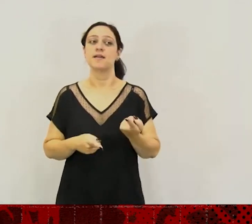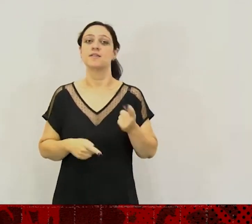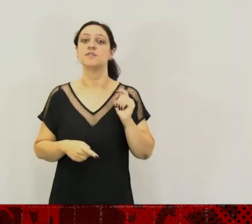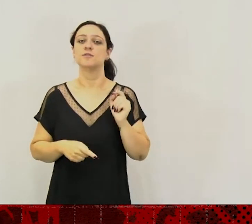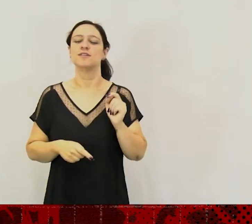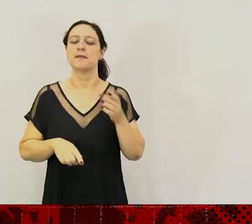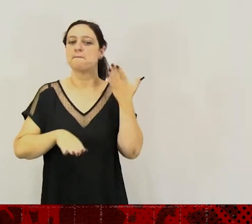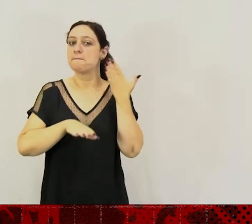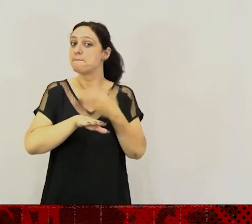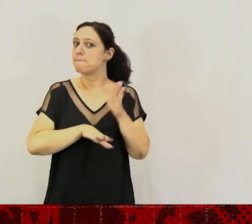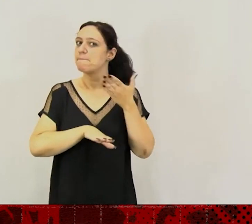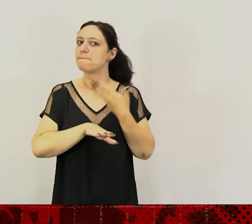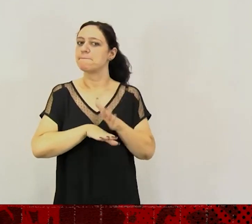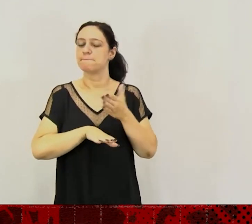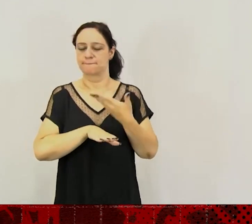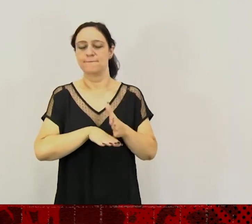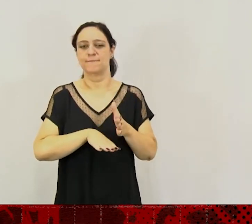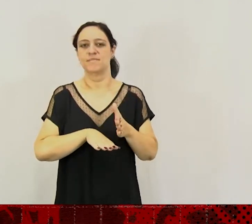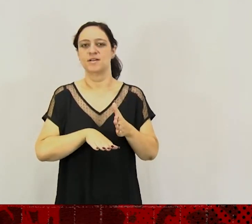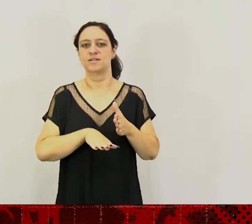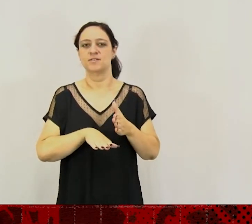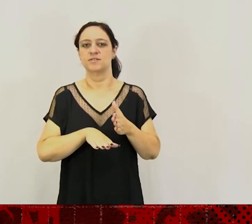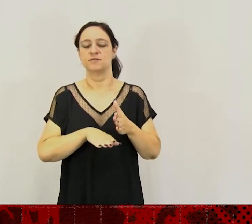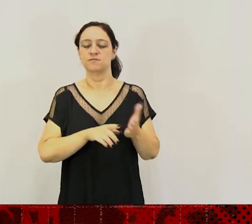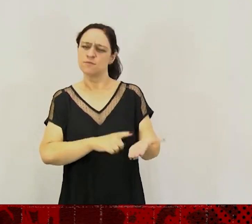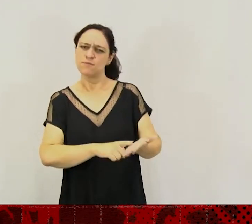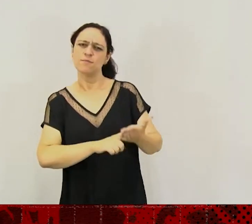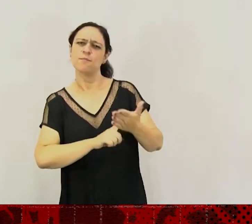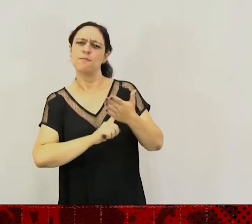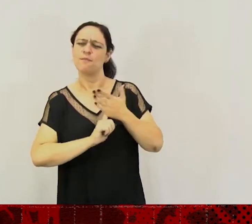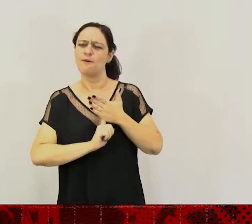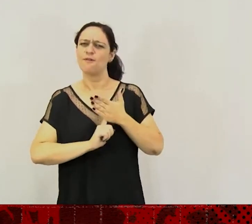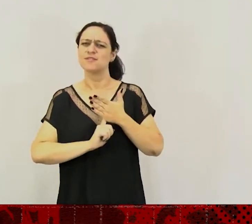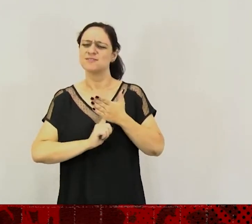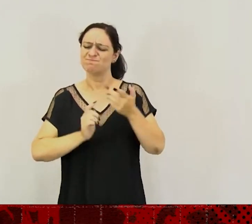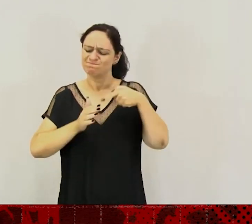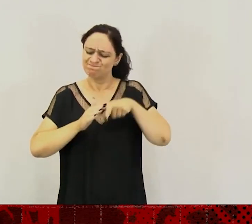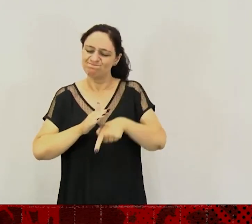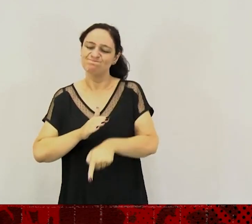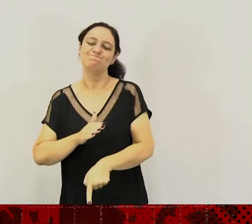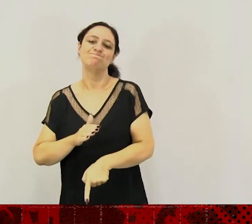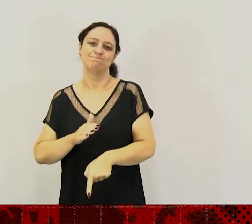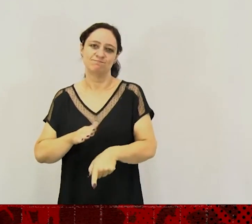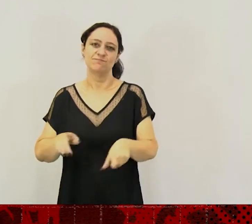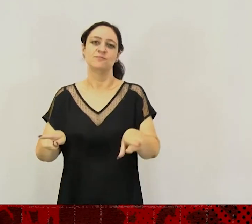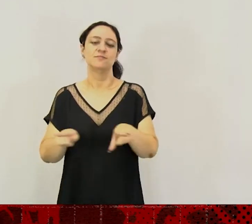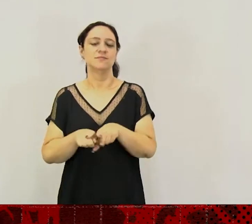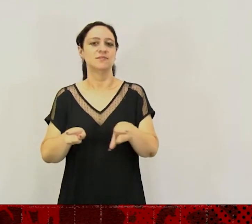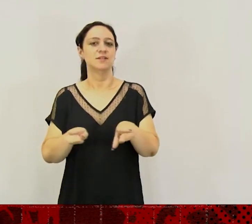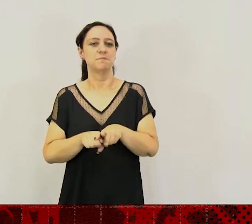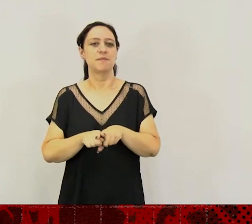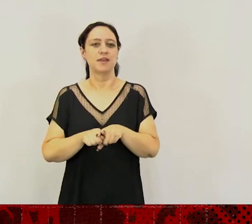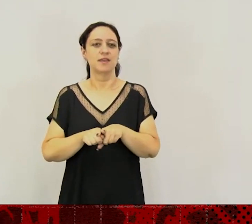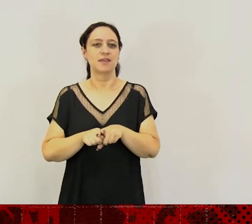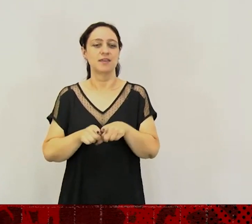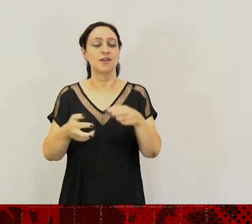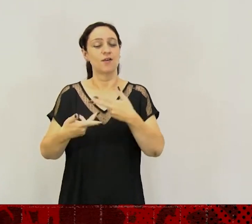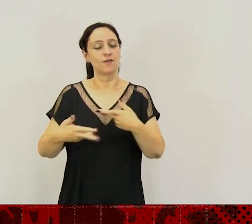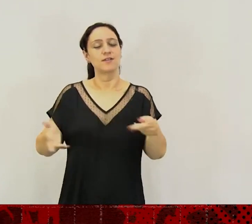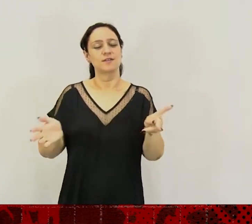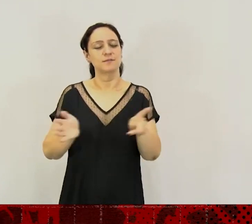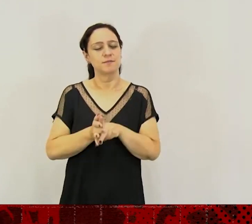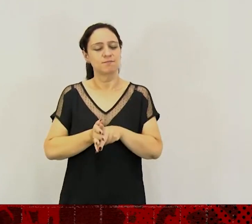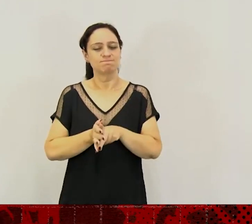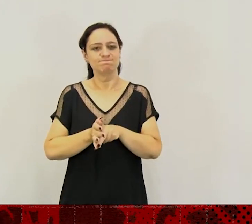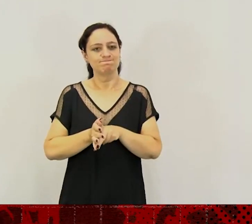tão prático, que fala conosco de maneira tão profunda e fala de coisas tão práticas